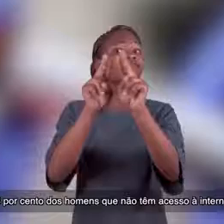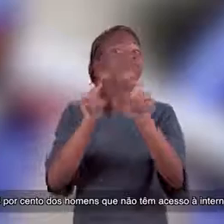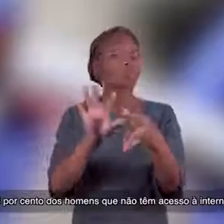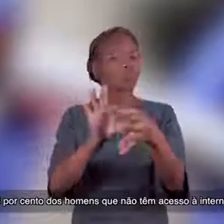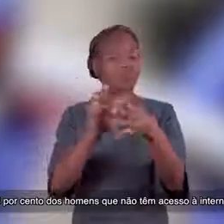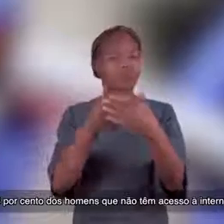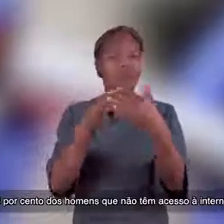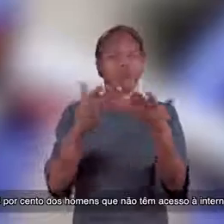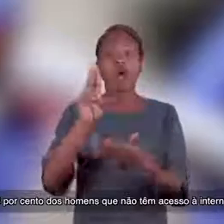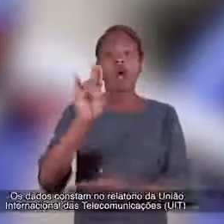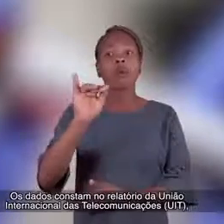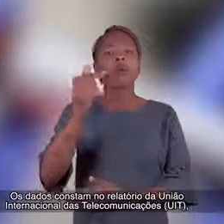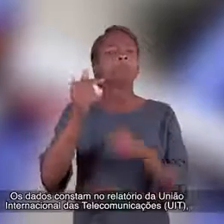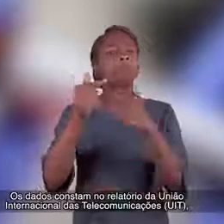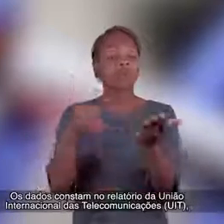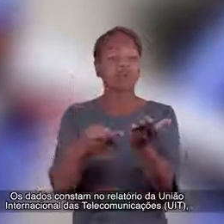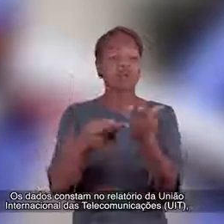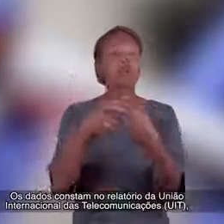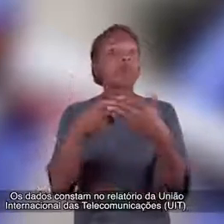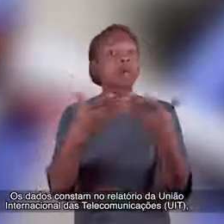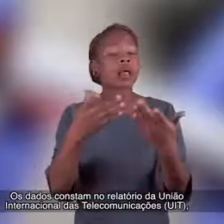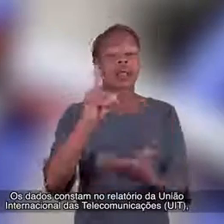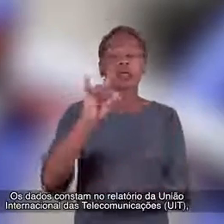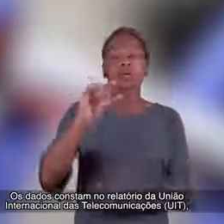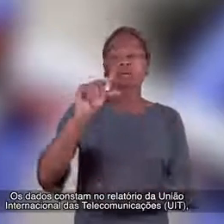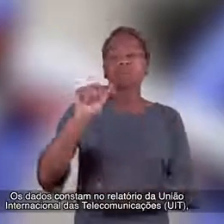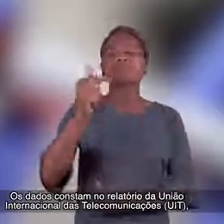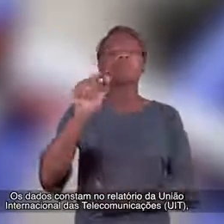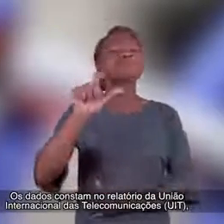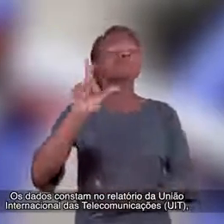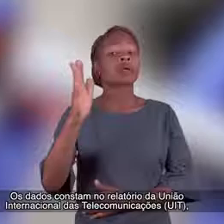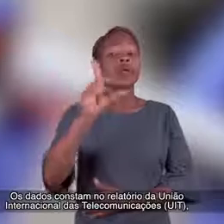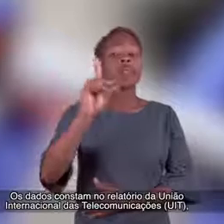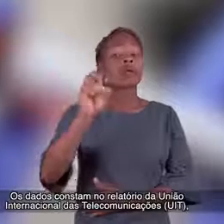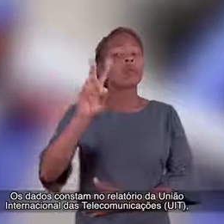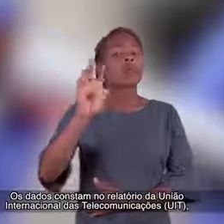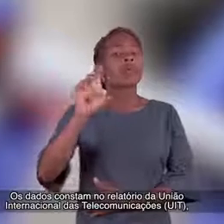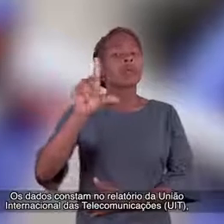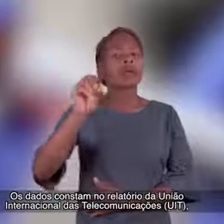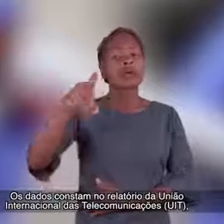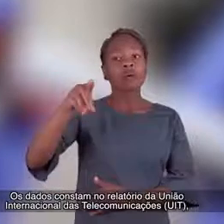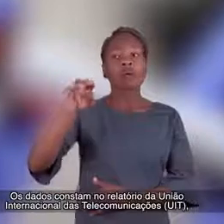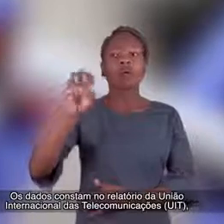à internet. Os dados constam no relatório da União Internacional das Telecomunicações,